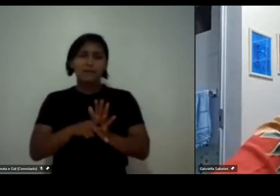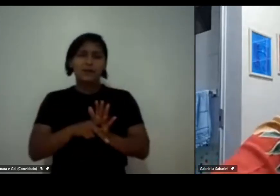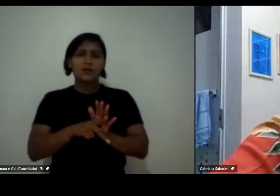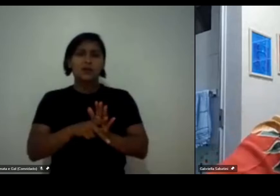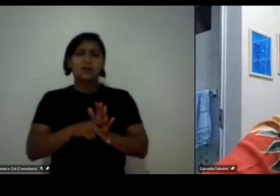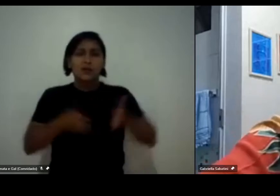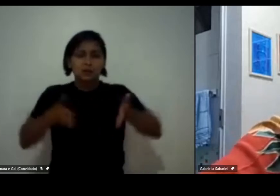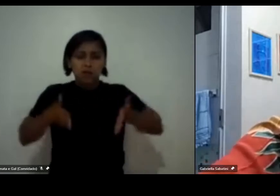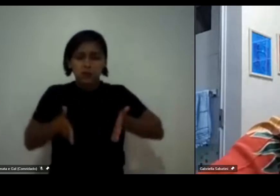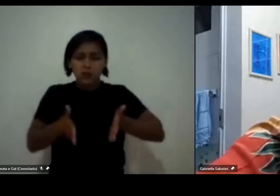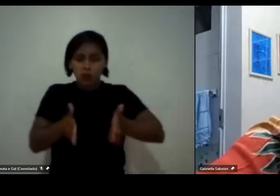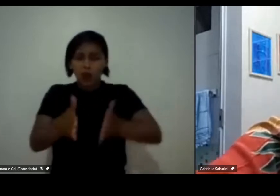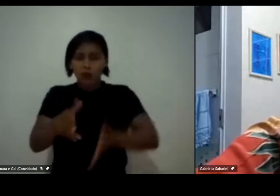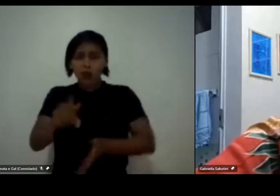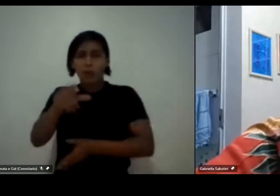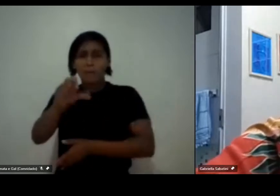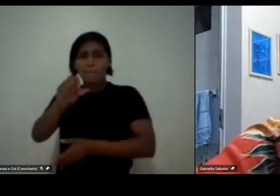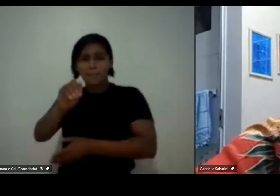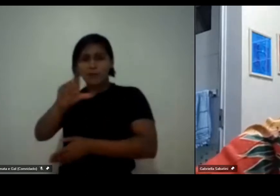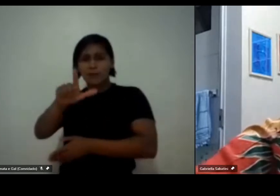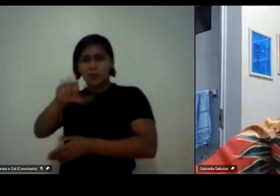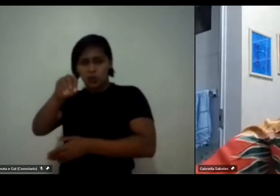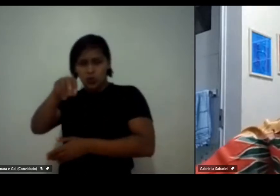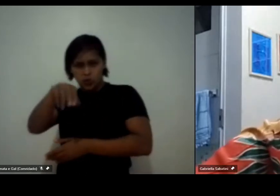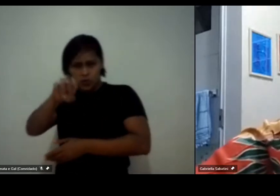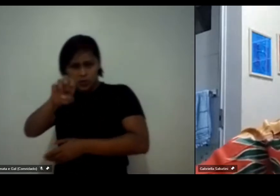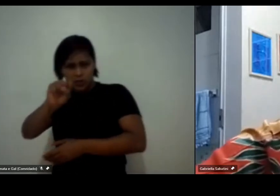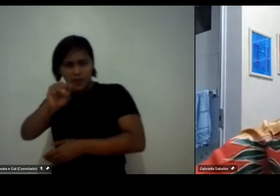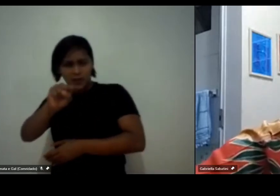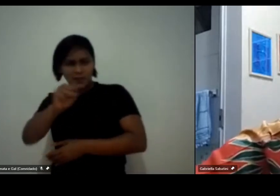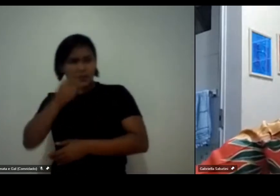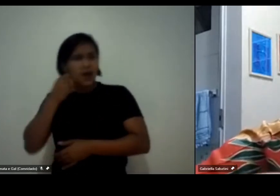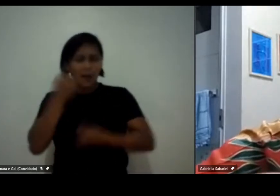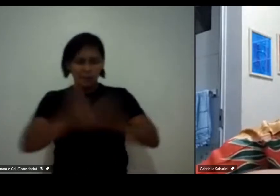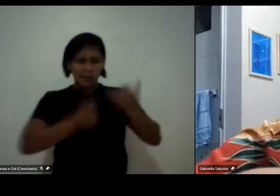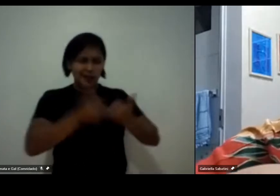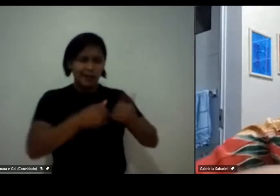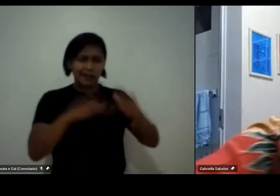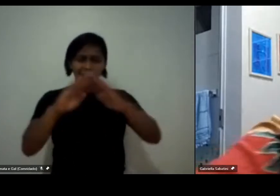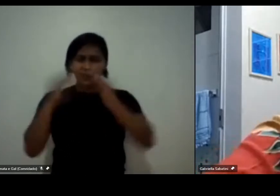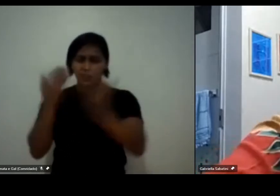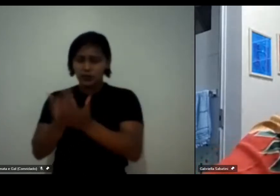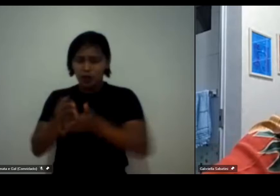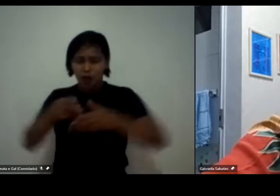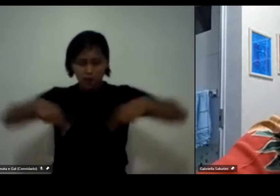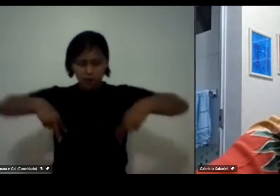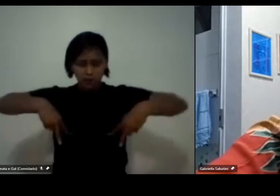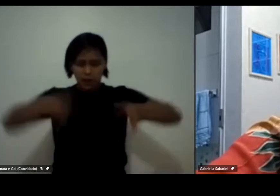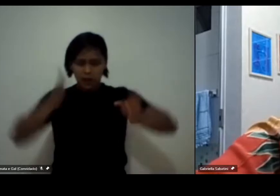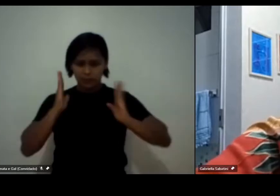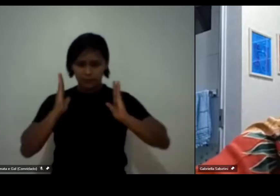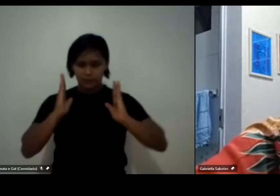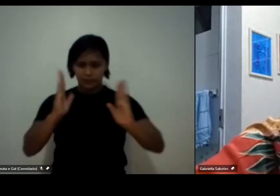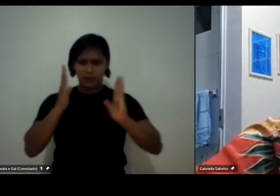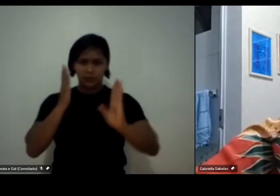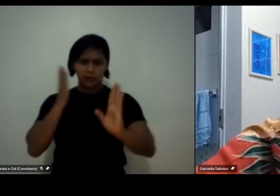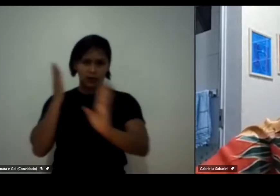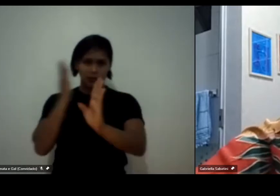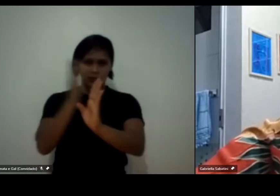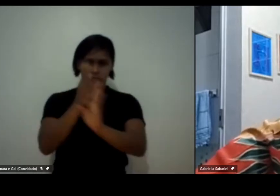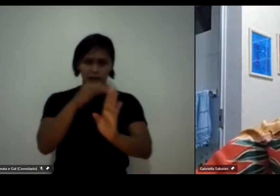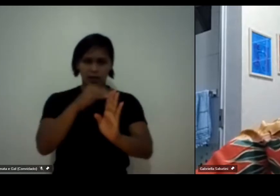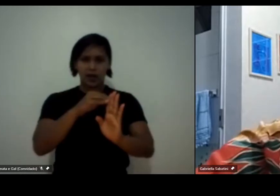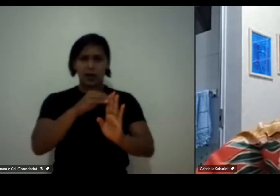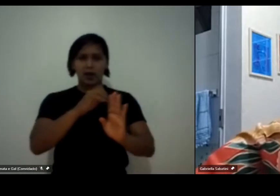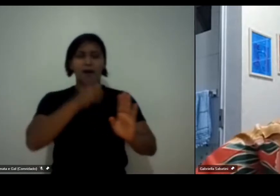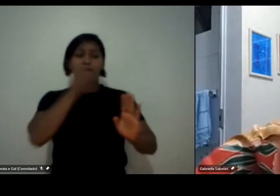polonês. Isso, corredor polonês. Aquela brincadeira do colégio em que eram formadas duas fileiras de falsos amigos, uma